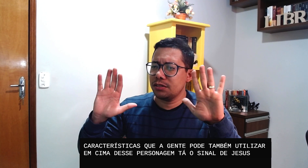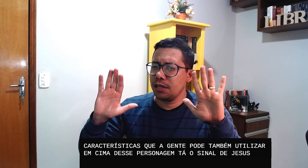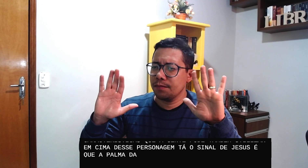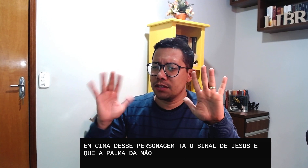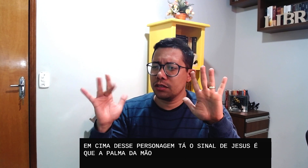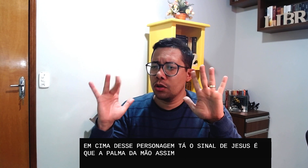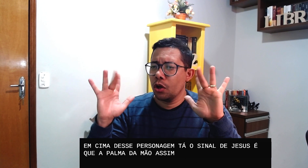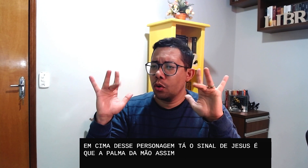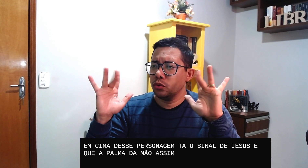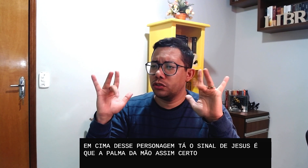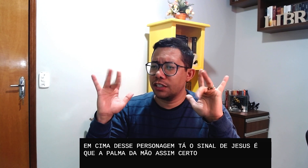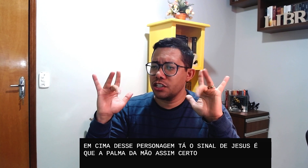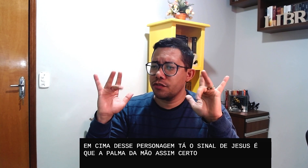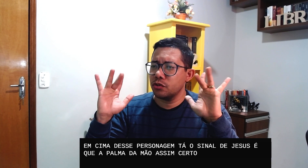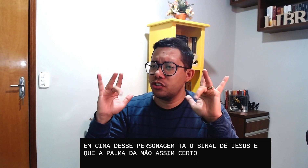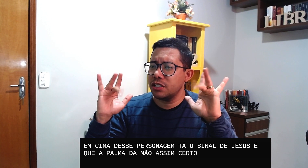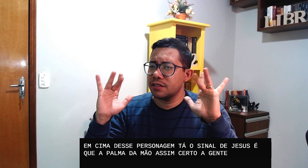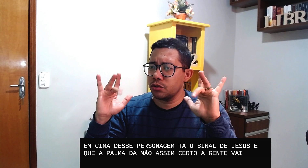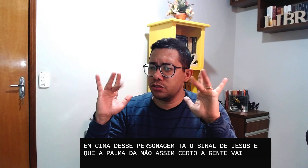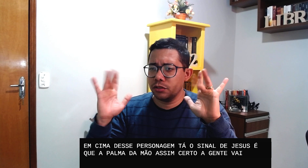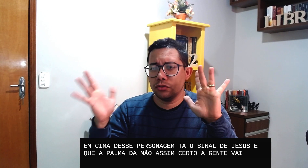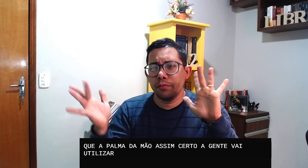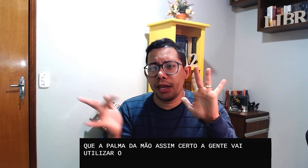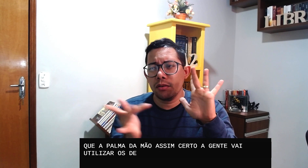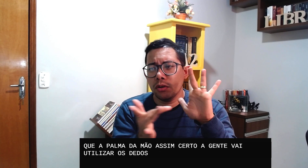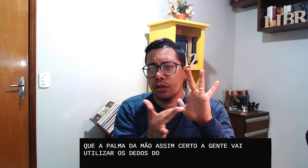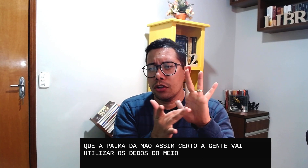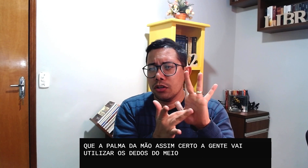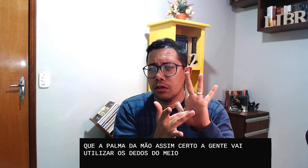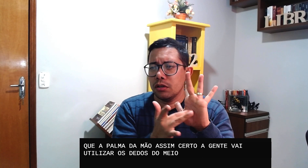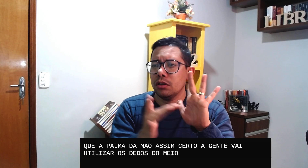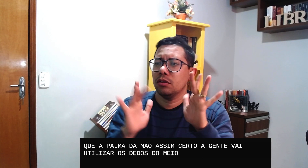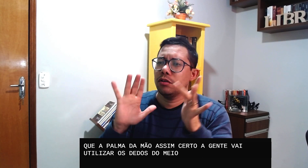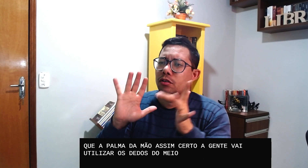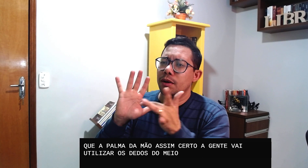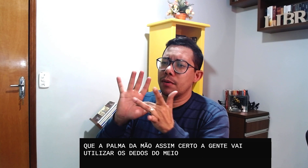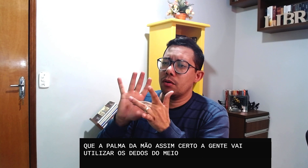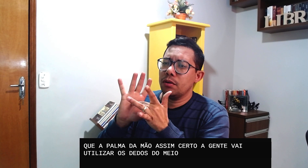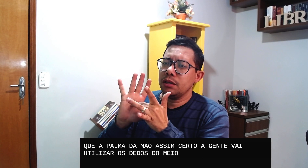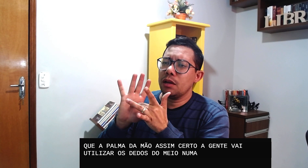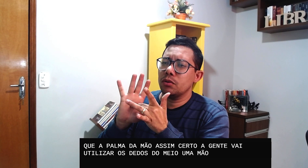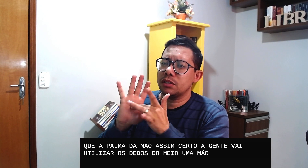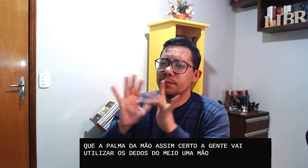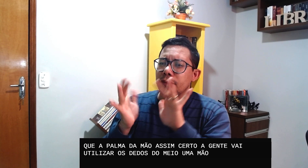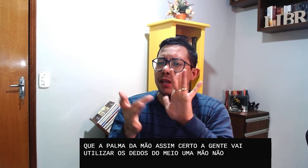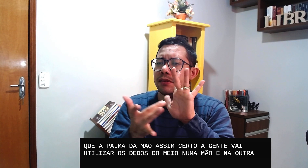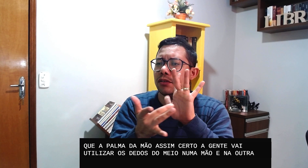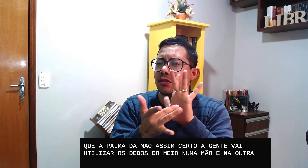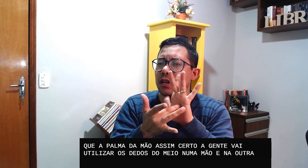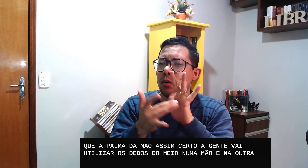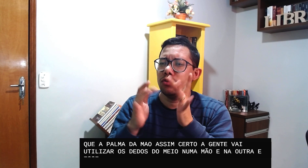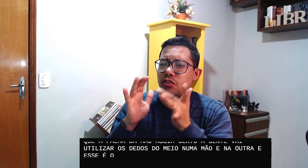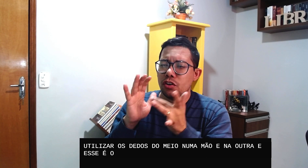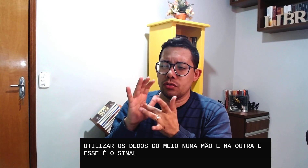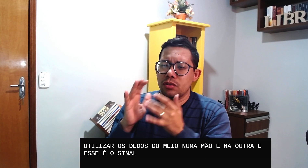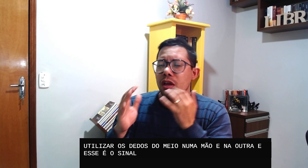assim, certo? A gente vai utilizar os dedos do meio numa mão e na outra. Esse é o sinal de Jesus,